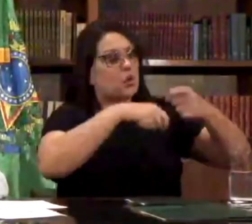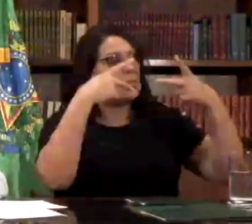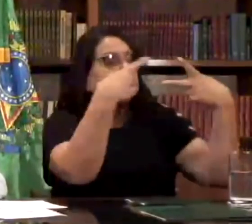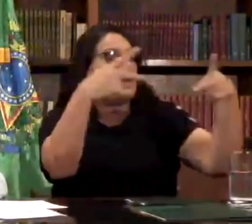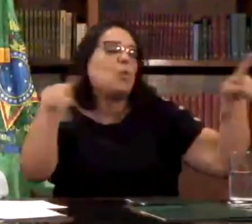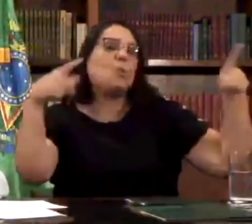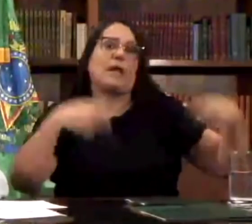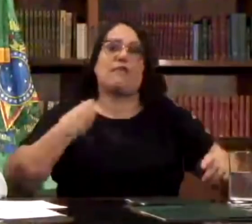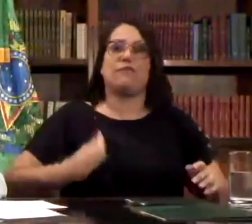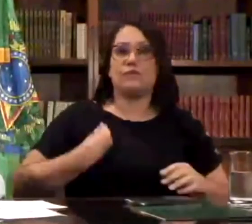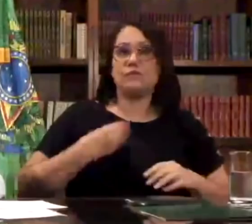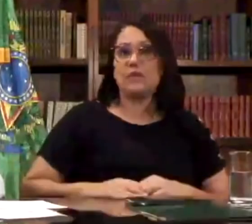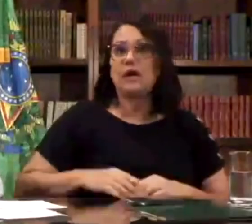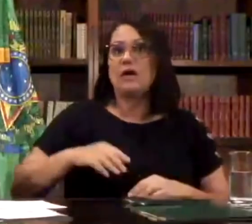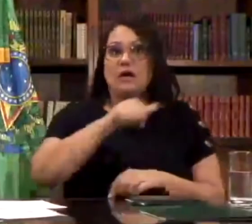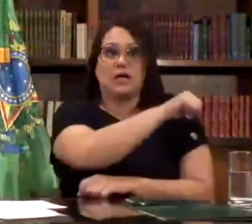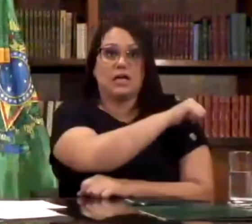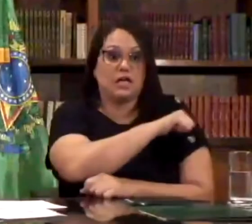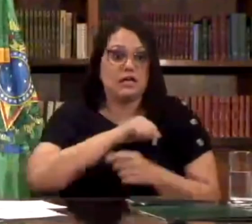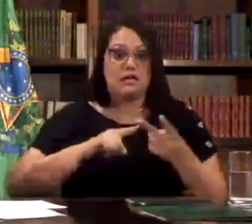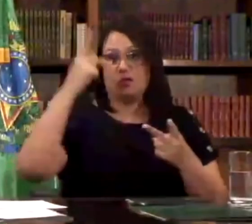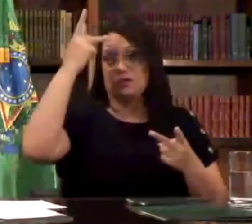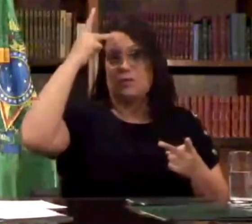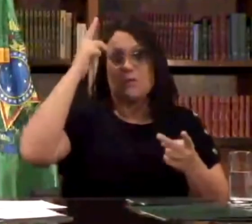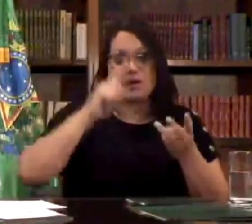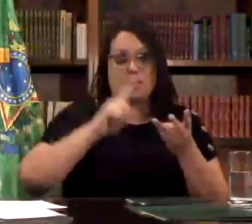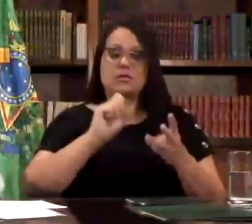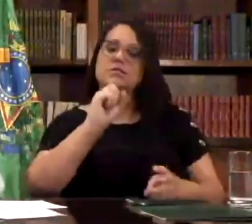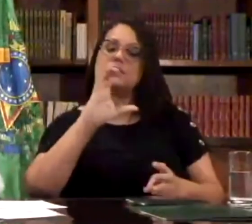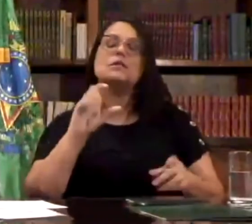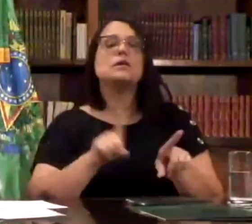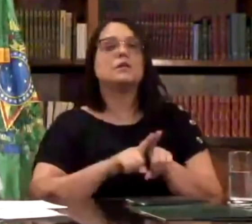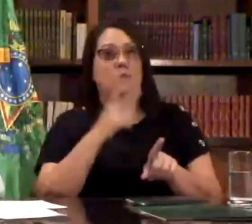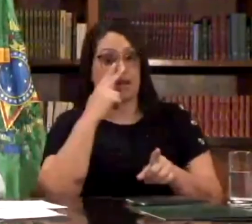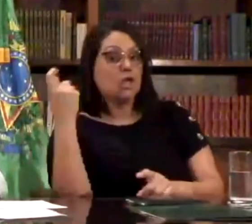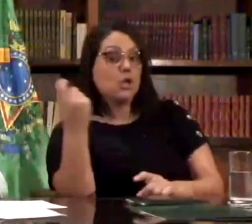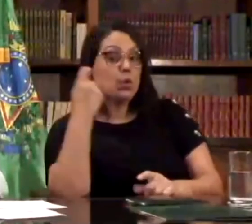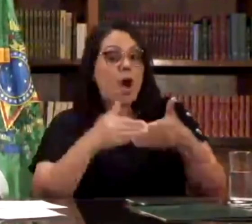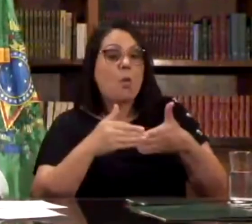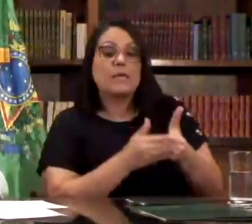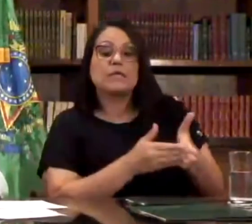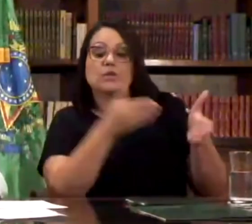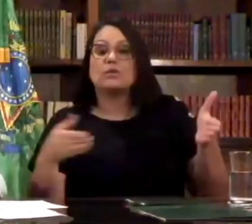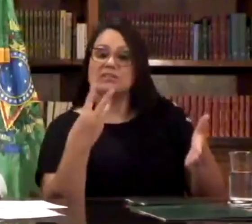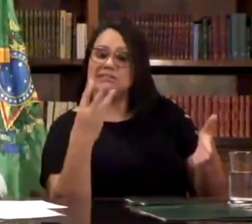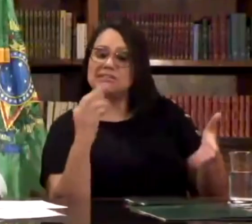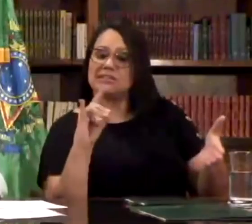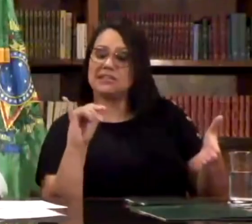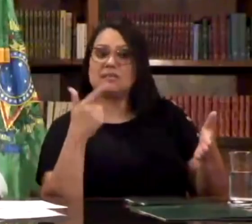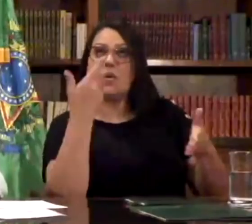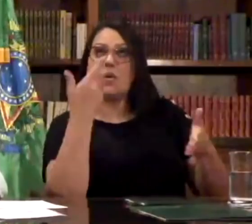como Rio, São Paulo, Santa Catarina, parece que o Rio Grande do Sul prorrogou por mais 30 dias, tá? Entre alguns outros